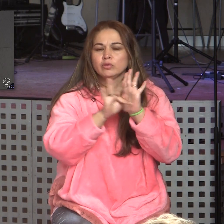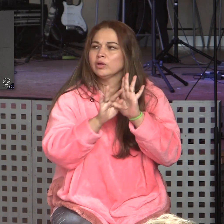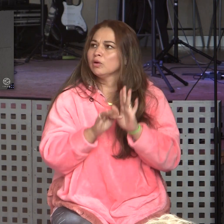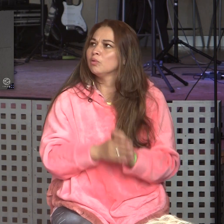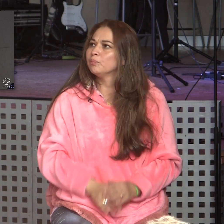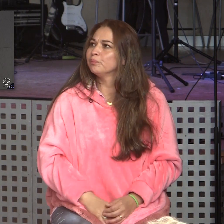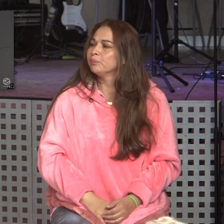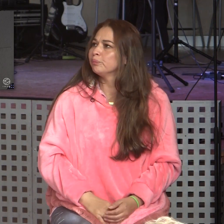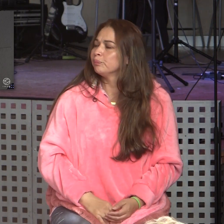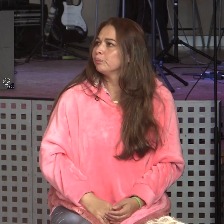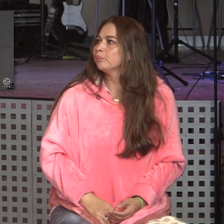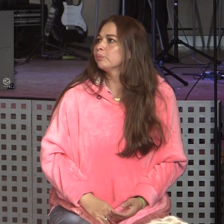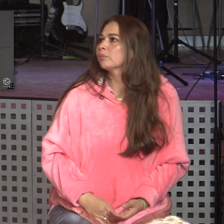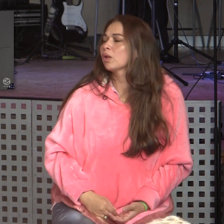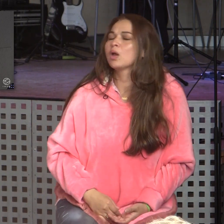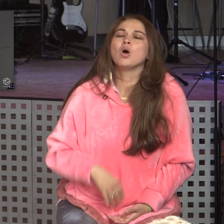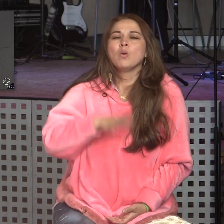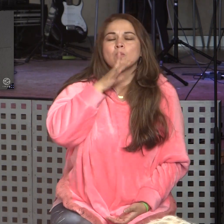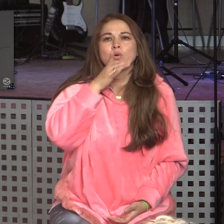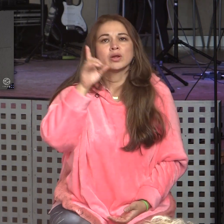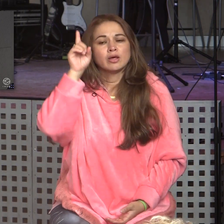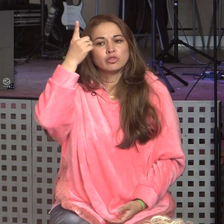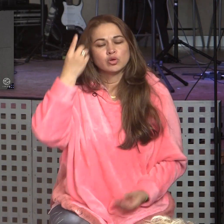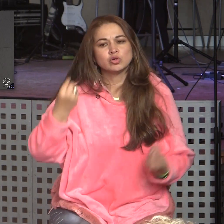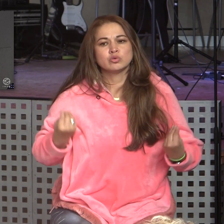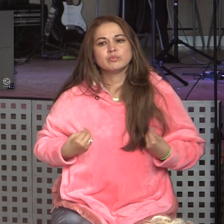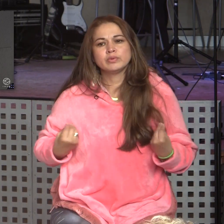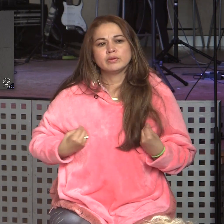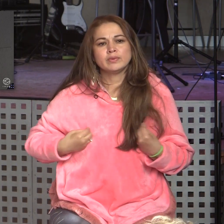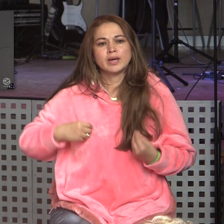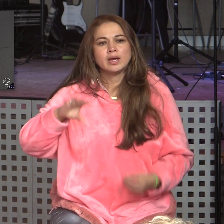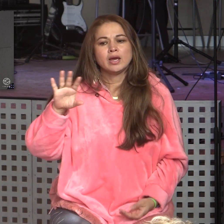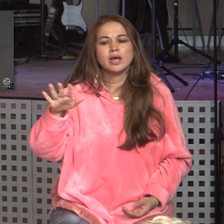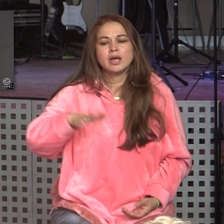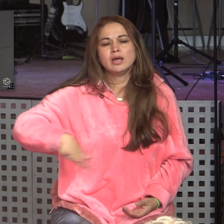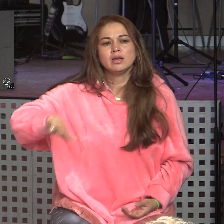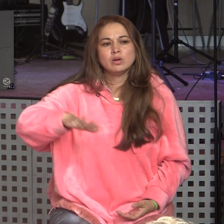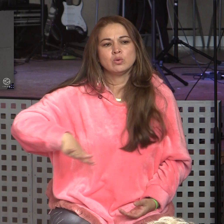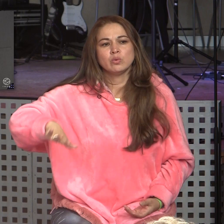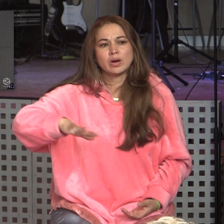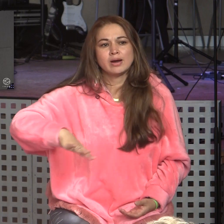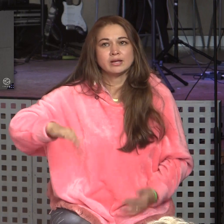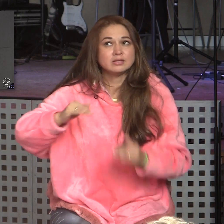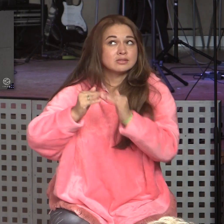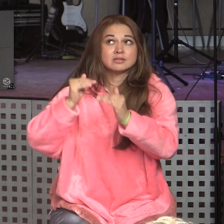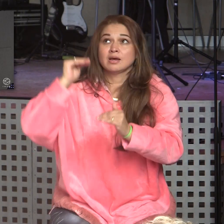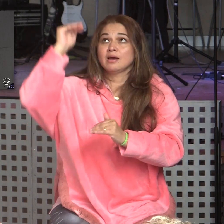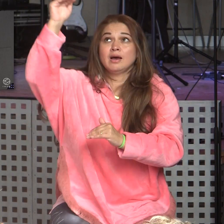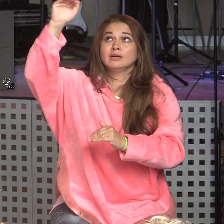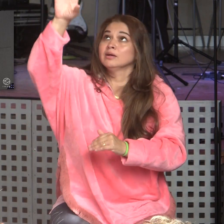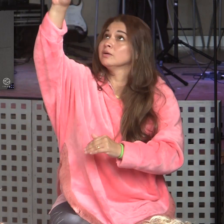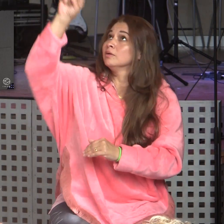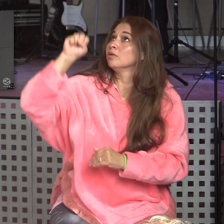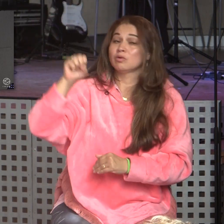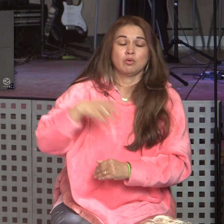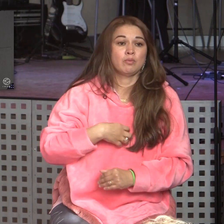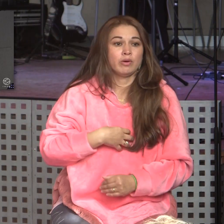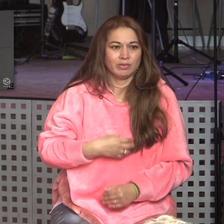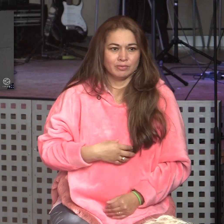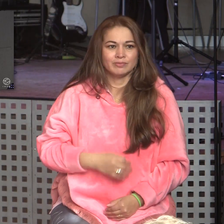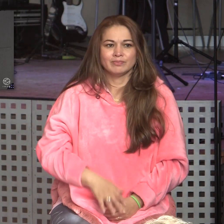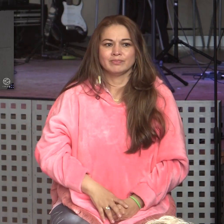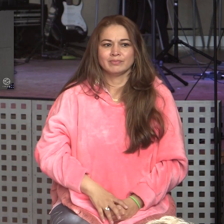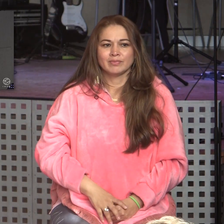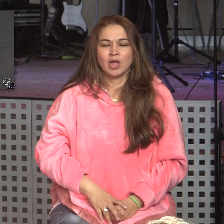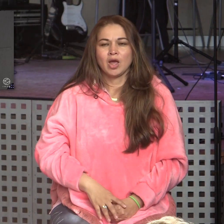luz inaccesible, a quien ninguno de los hombres ha visto ni puede ver,